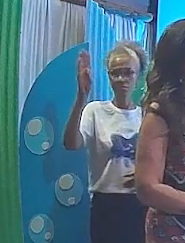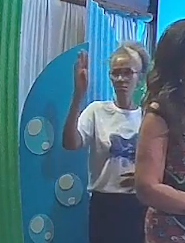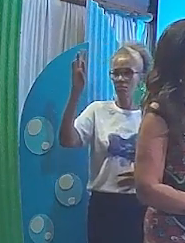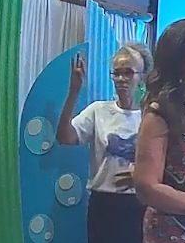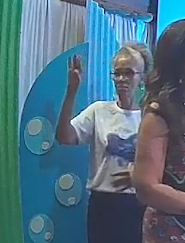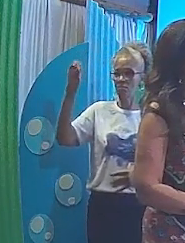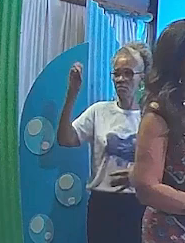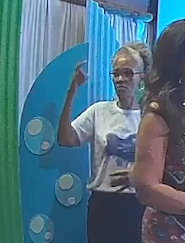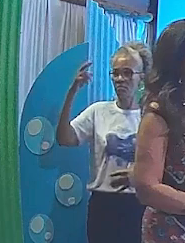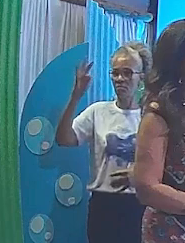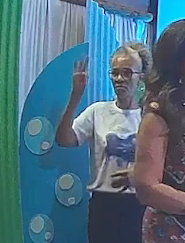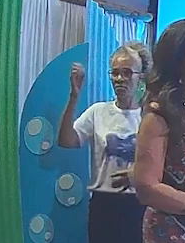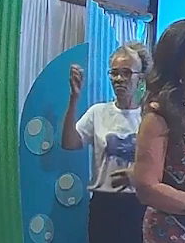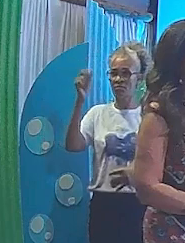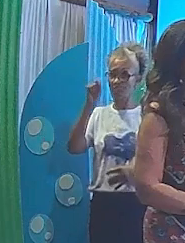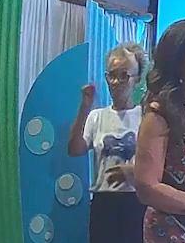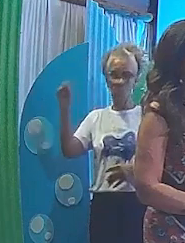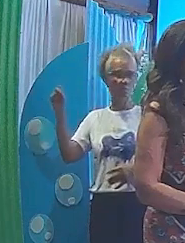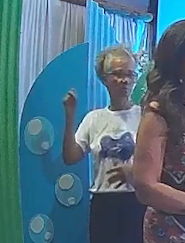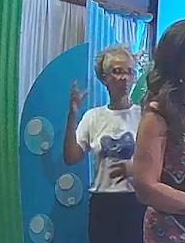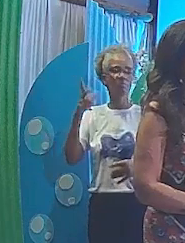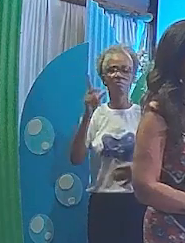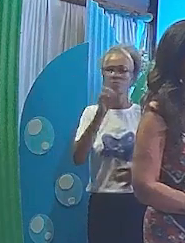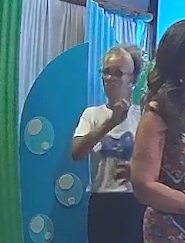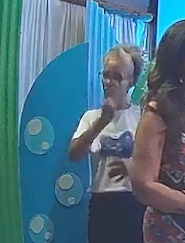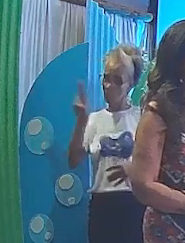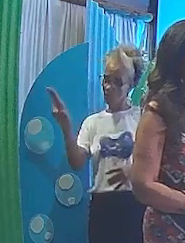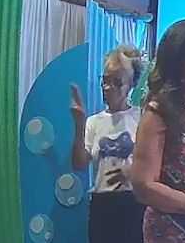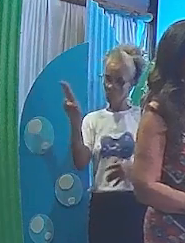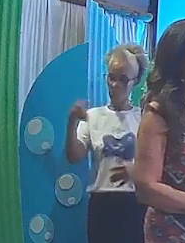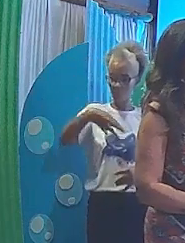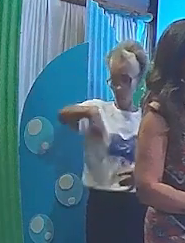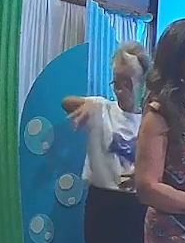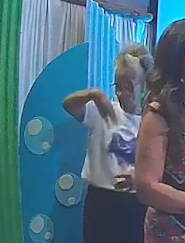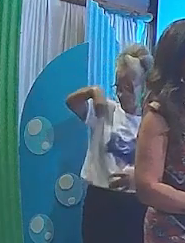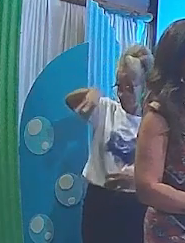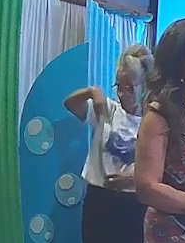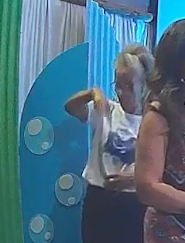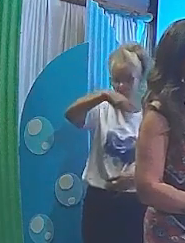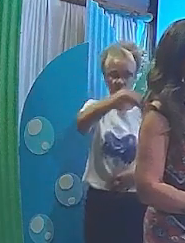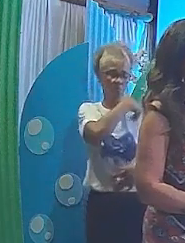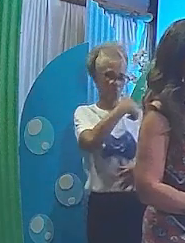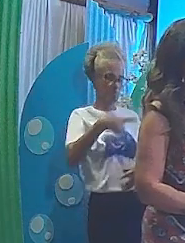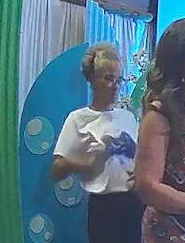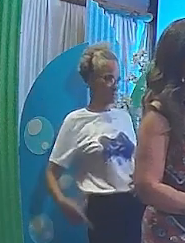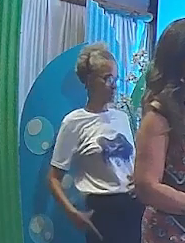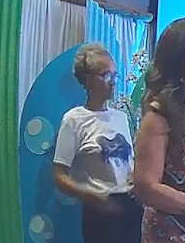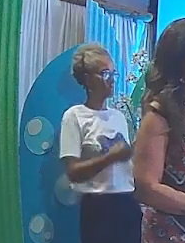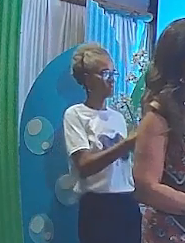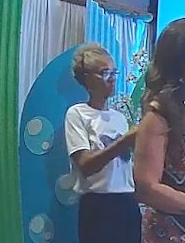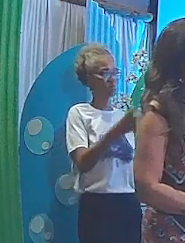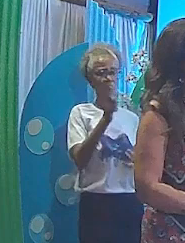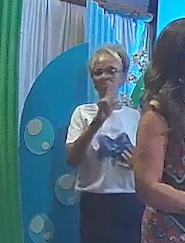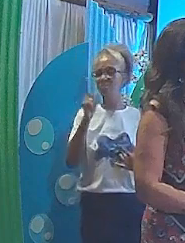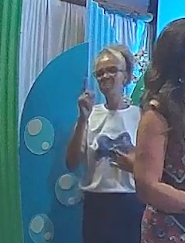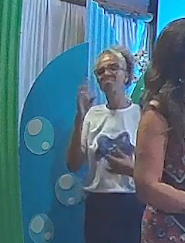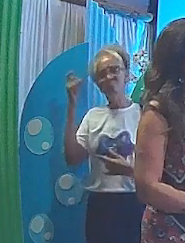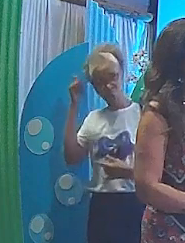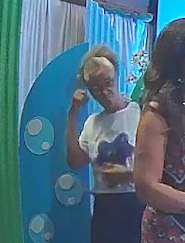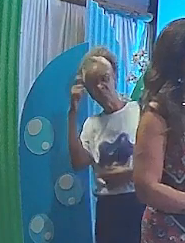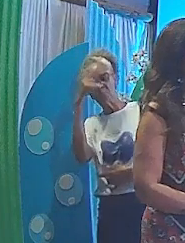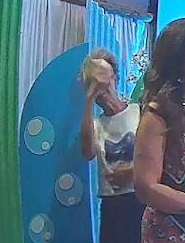é muito forte. E dizer aí, em nome da prefeitura, agradecer aí a Vanessa por acreditar. A gente sabe que não é fácil fazer